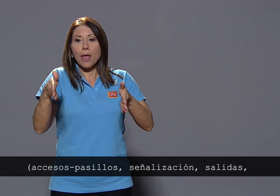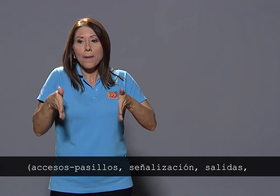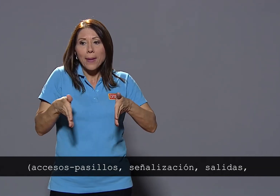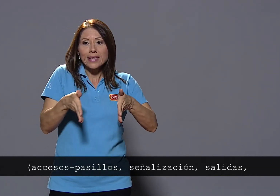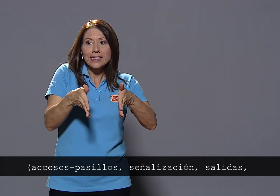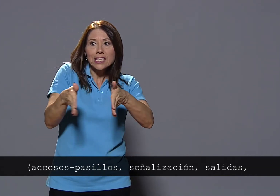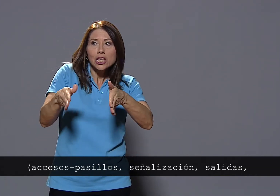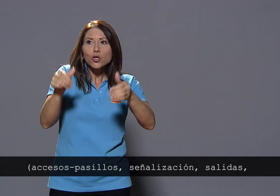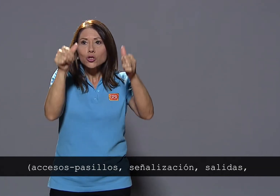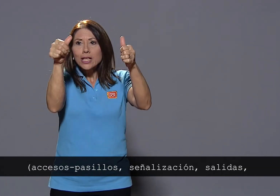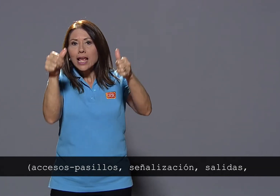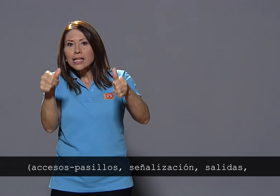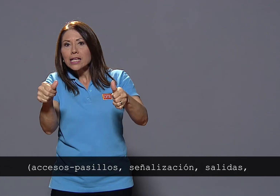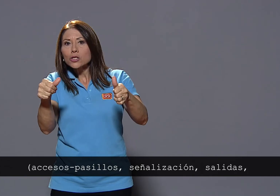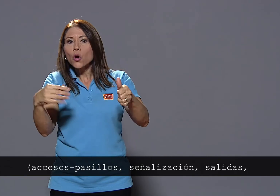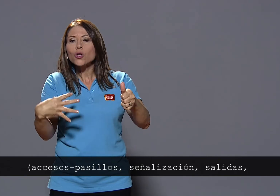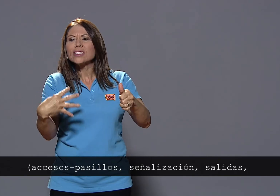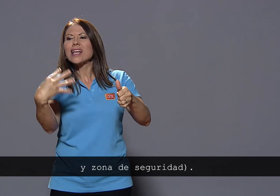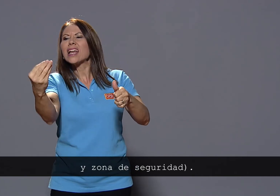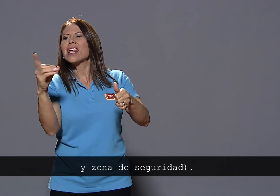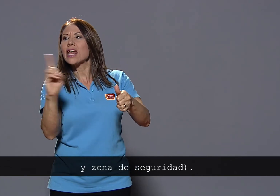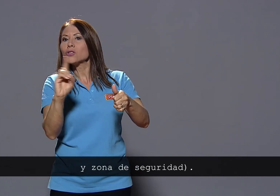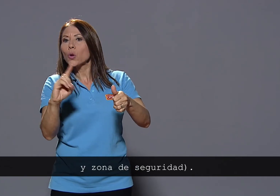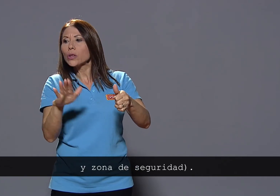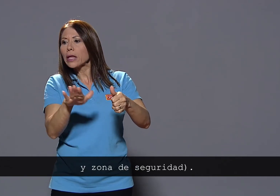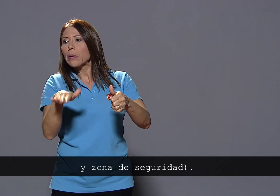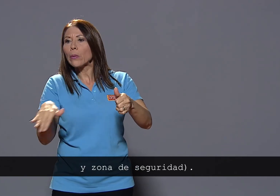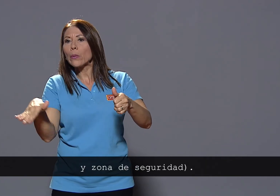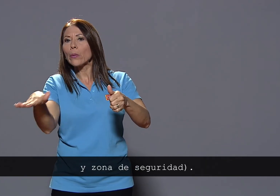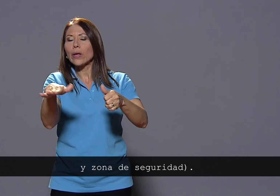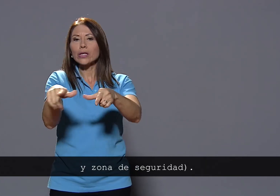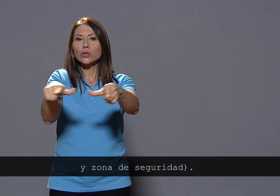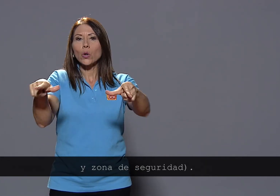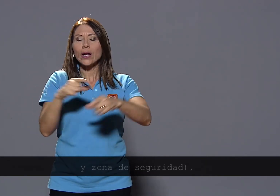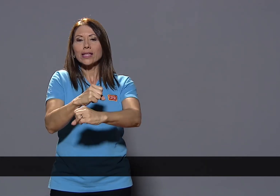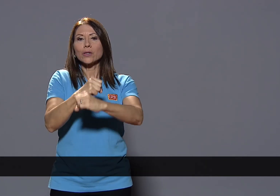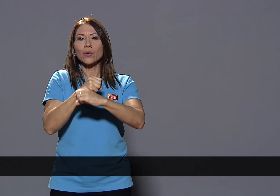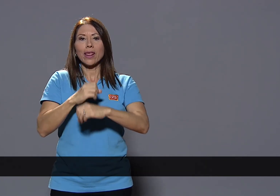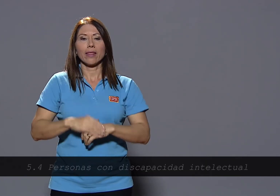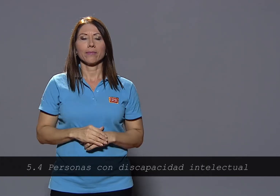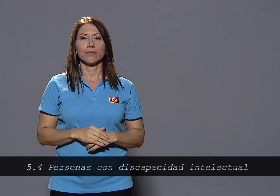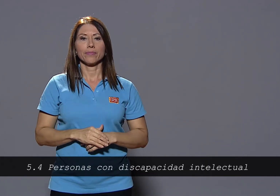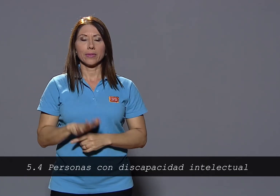accesos, pasillos, señalización, salidas y zona de seguridad.